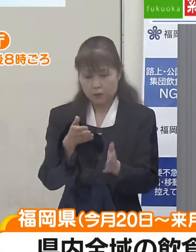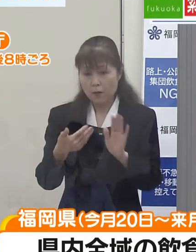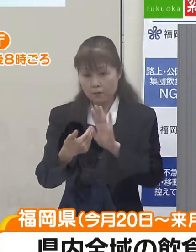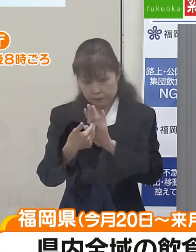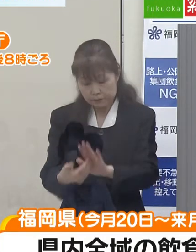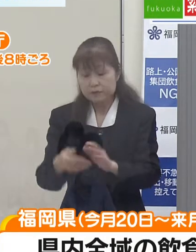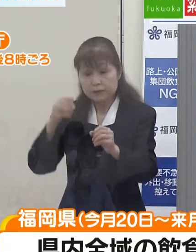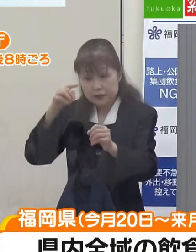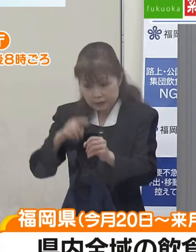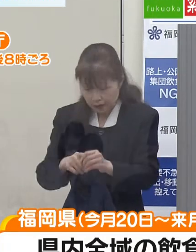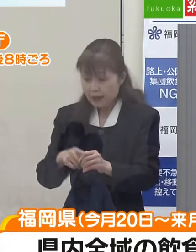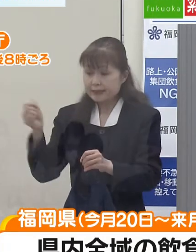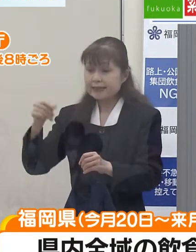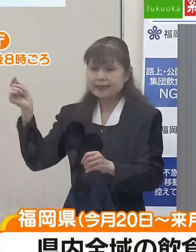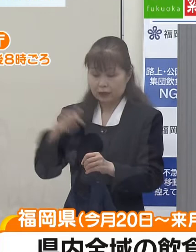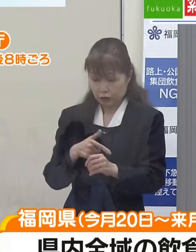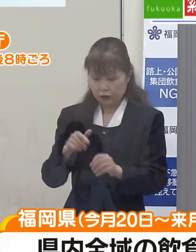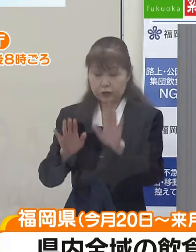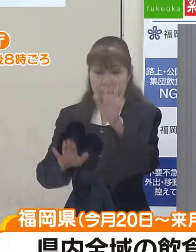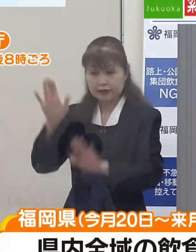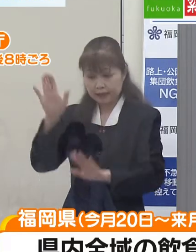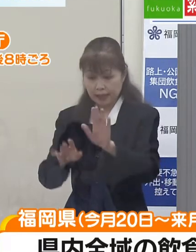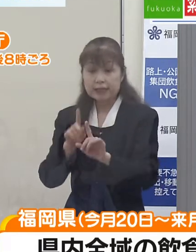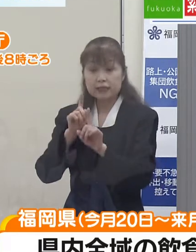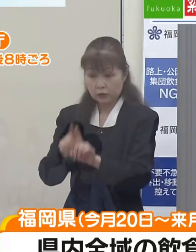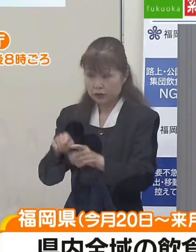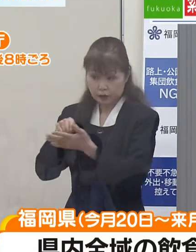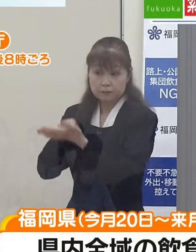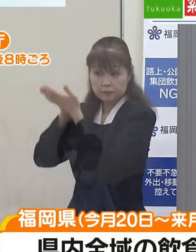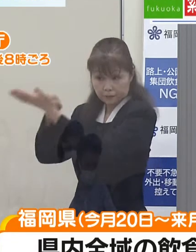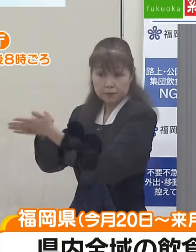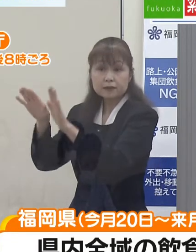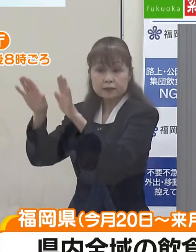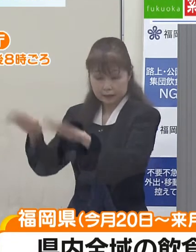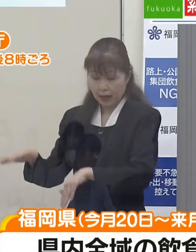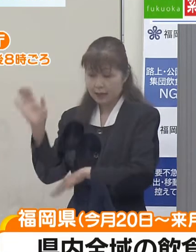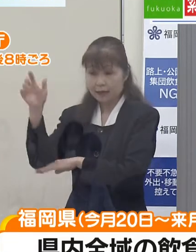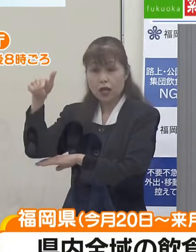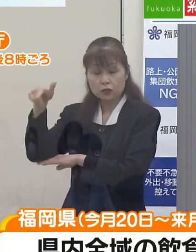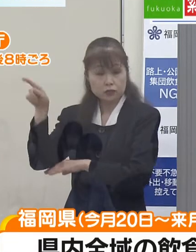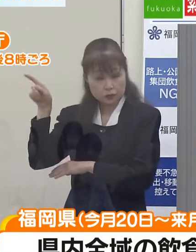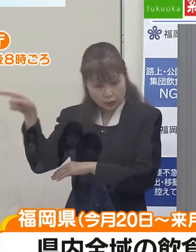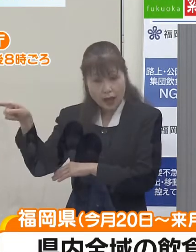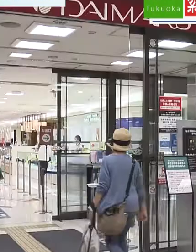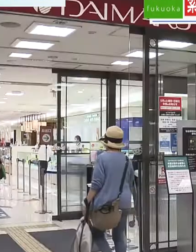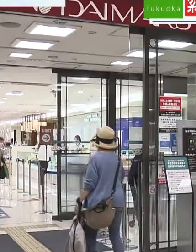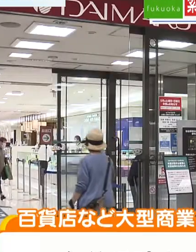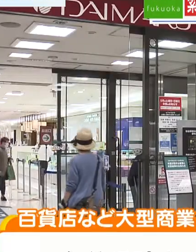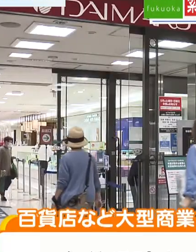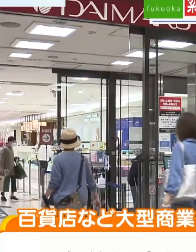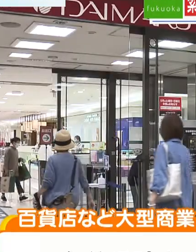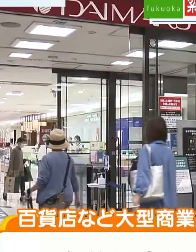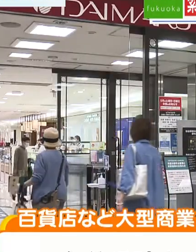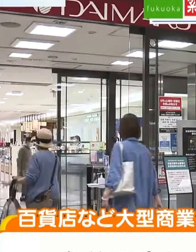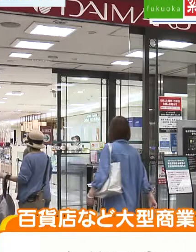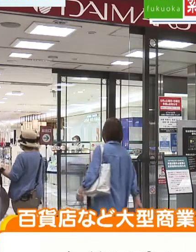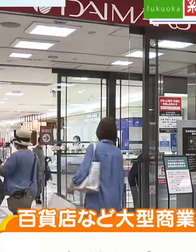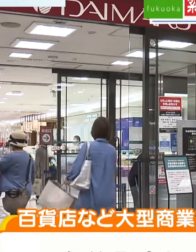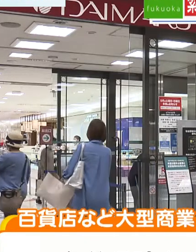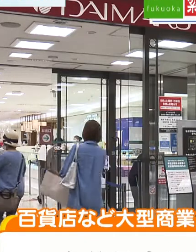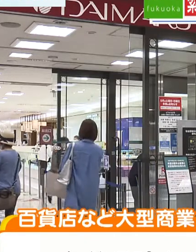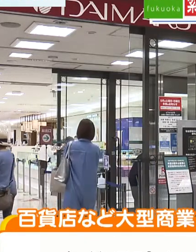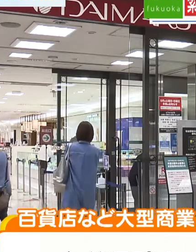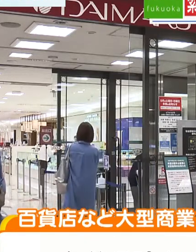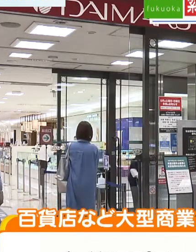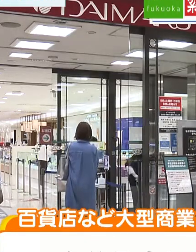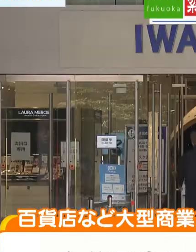提供自粛や営業時間短縮の要請を全域に広げることを決定しました。また、百貨